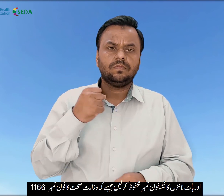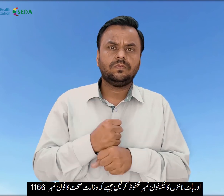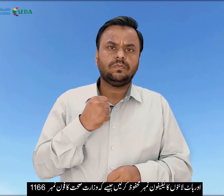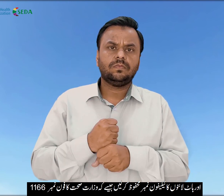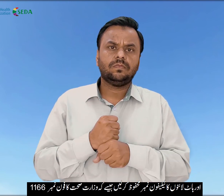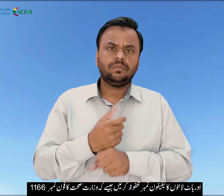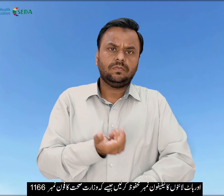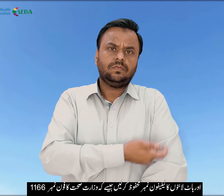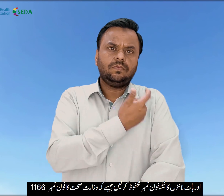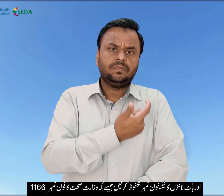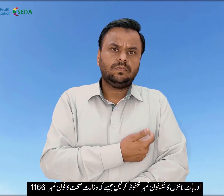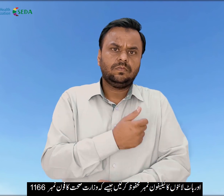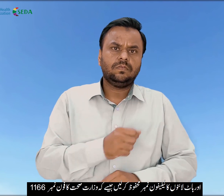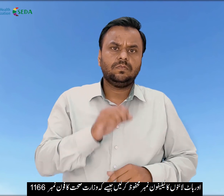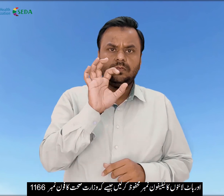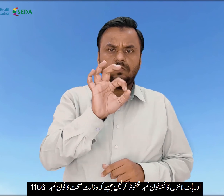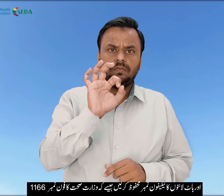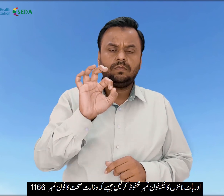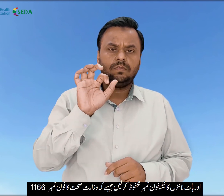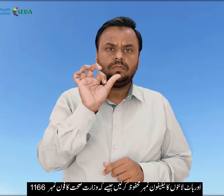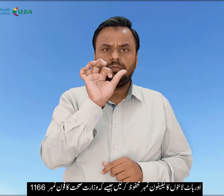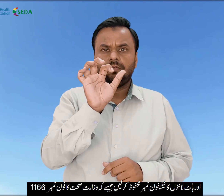نمبر 1166 ہے۔